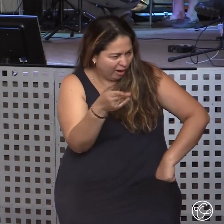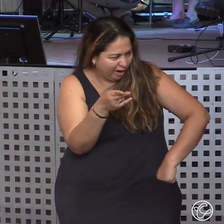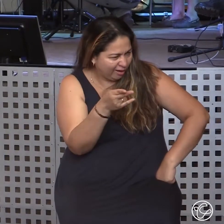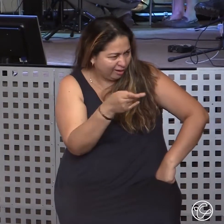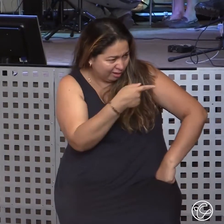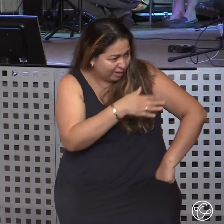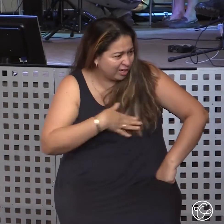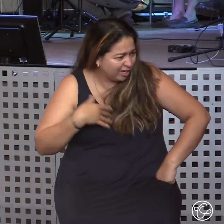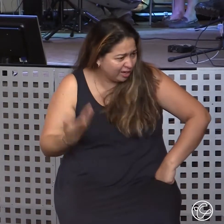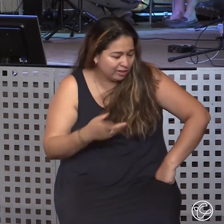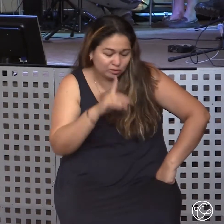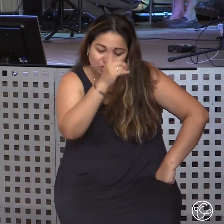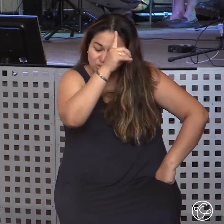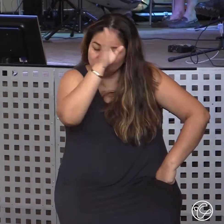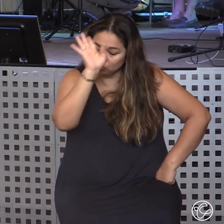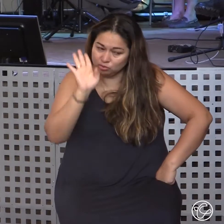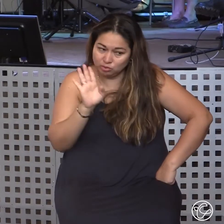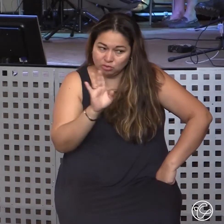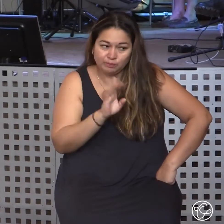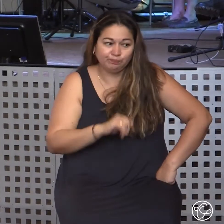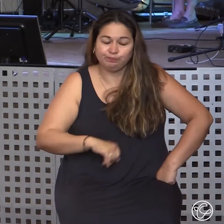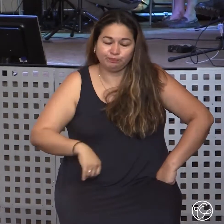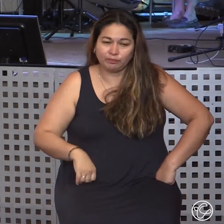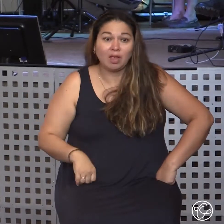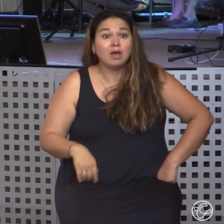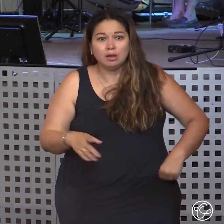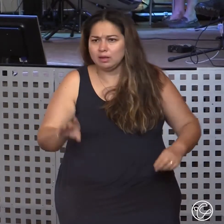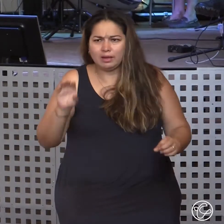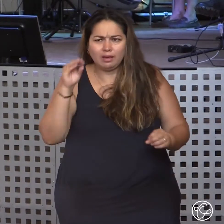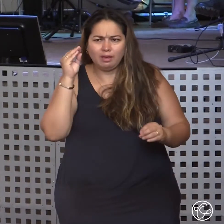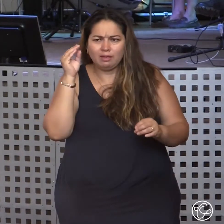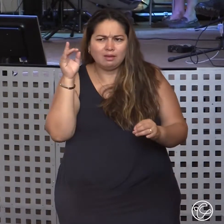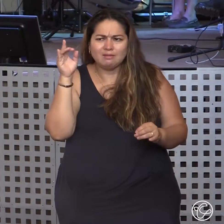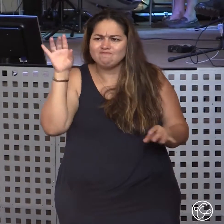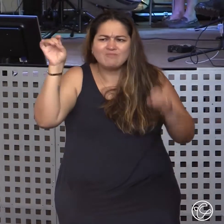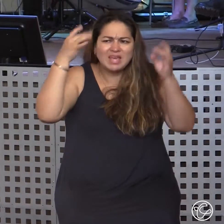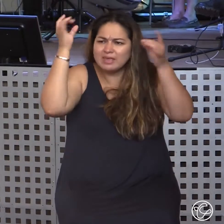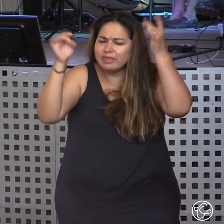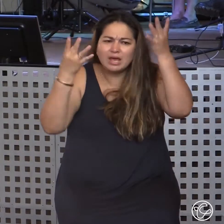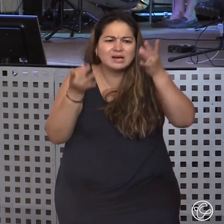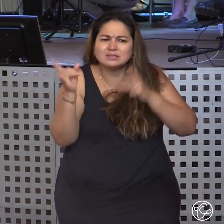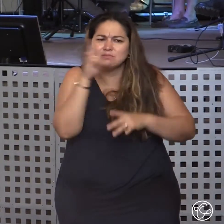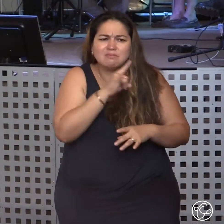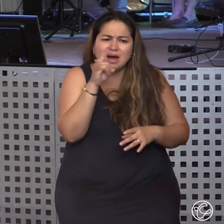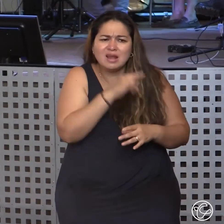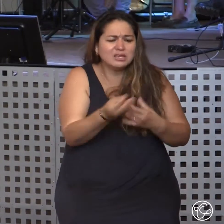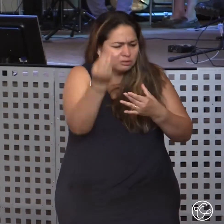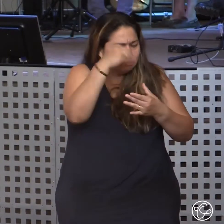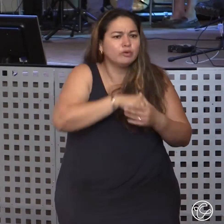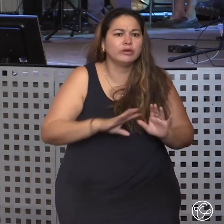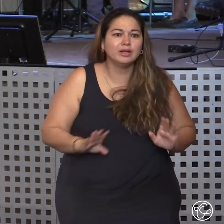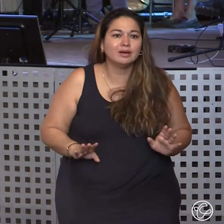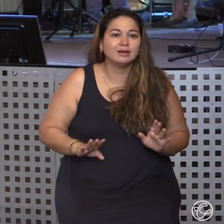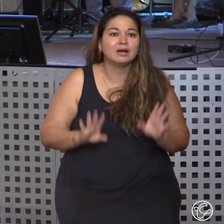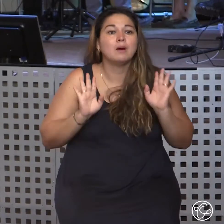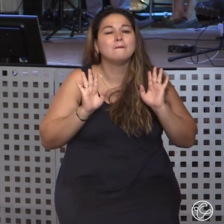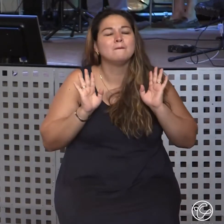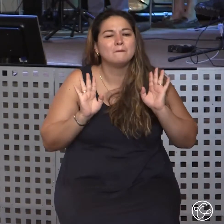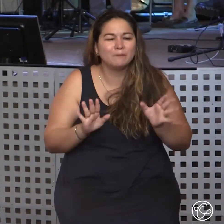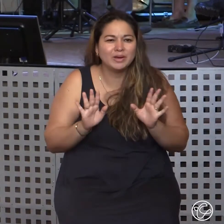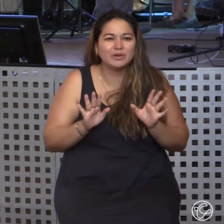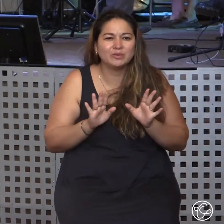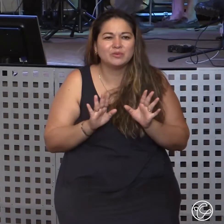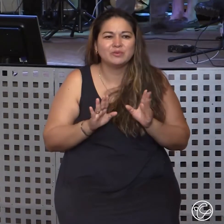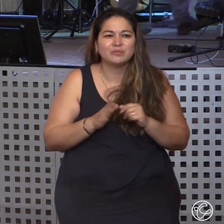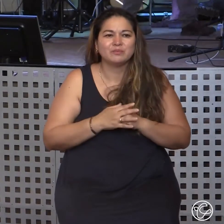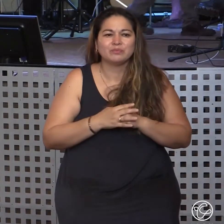Se lo traga todo así y me da por muerto y probablemente ni sabía siquiera lo que le habían dicho sus padres todo lo que